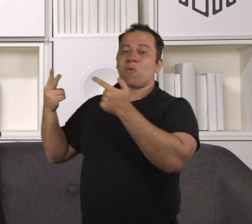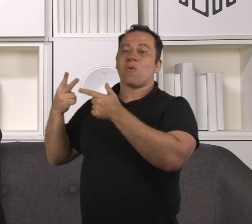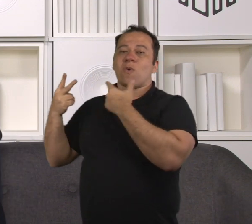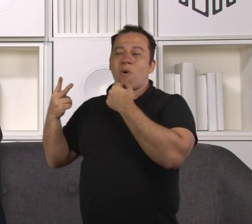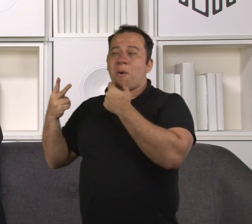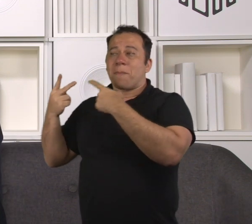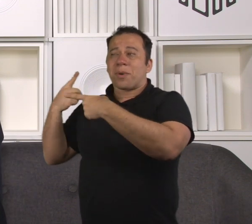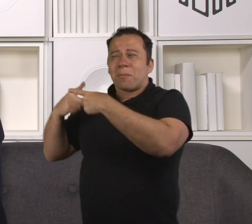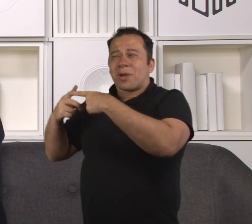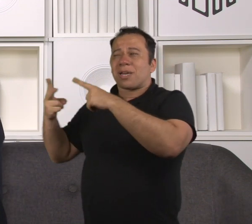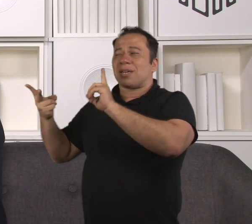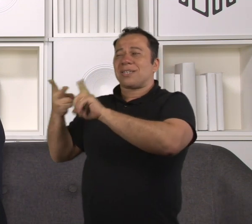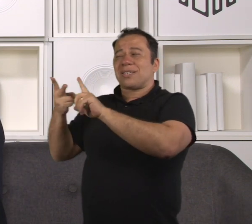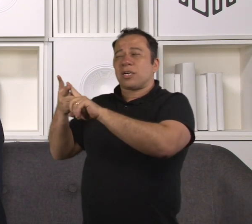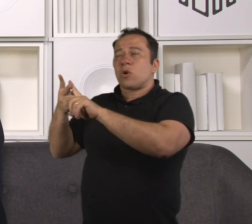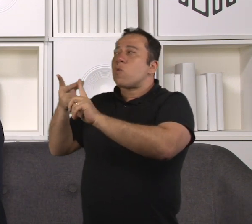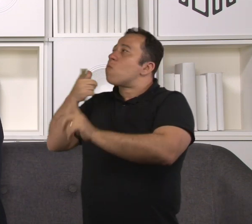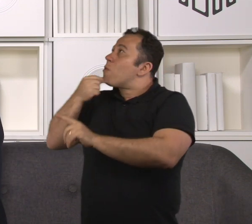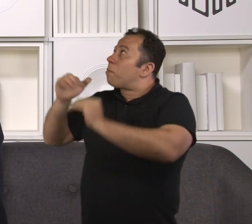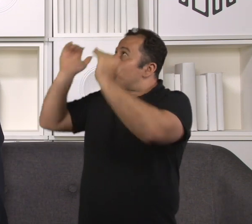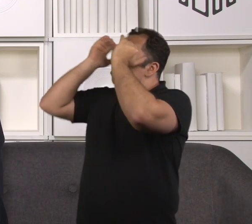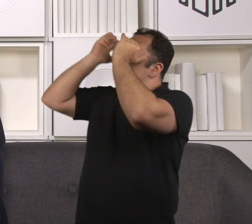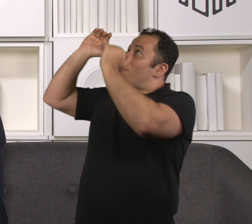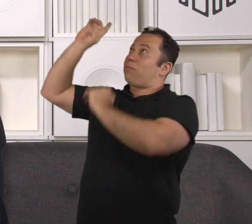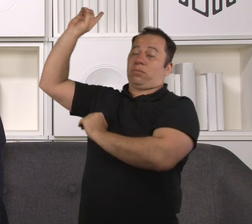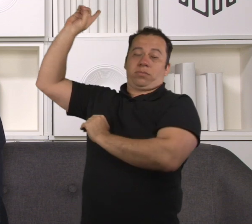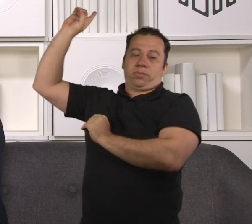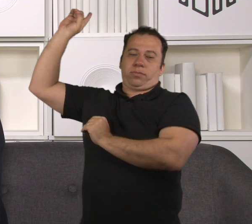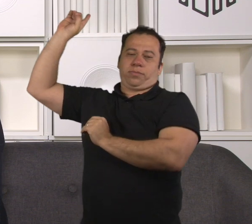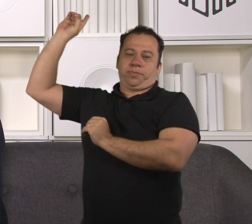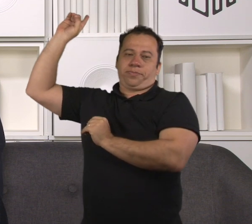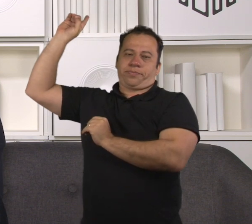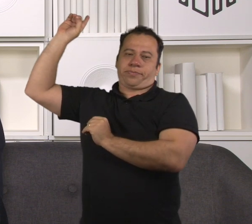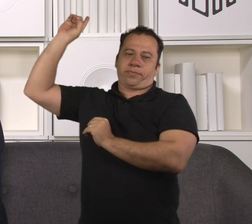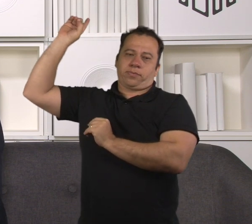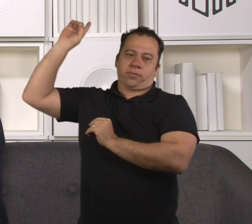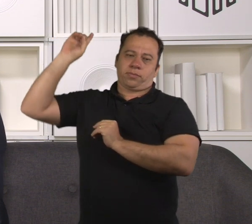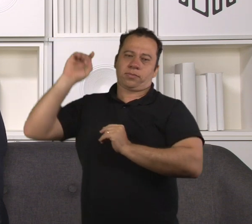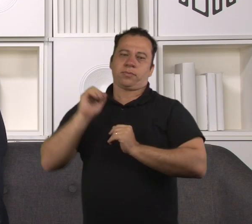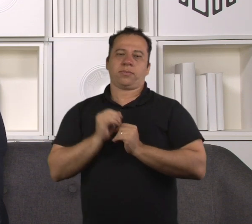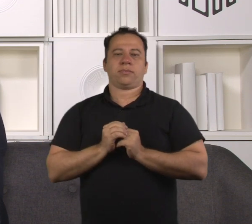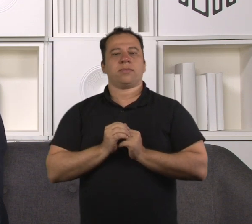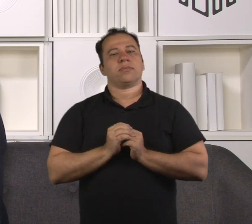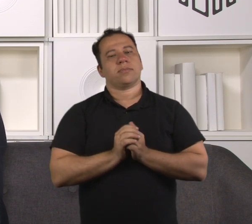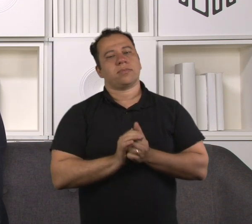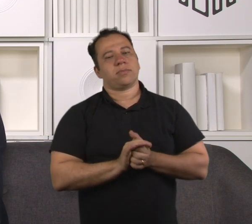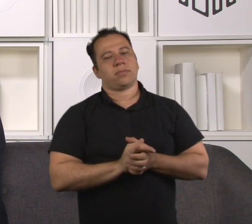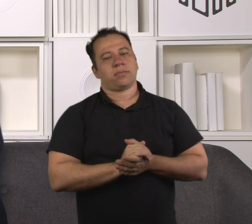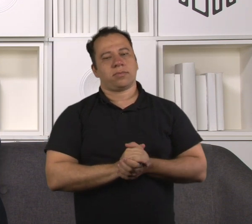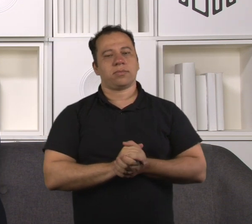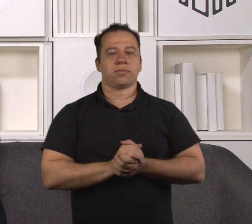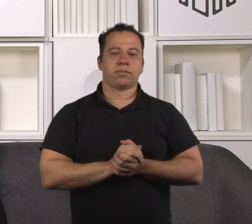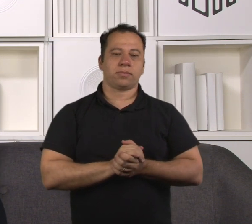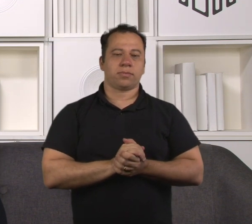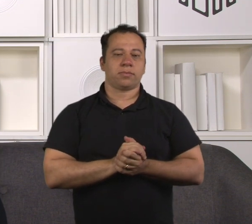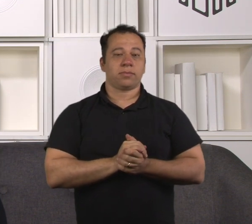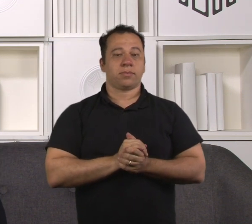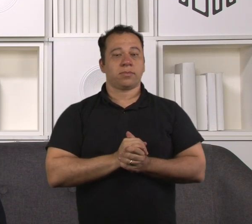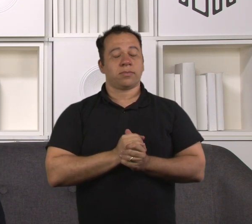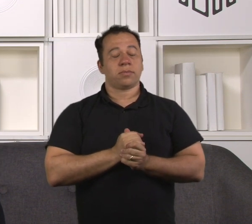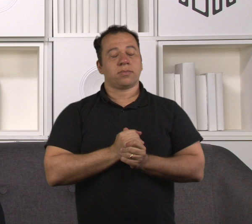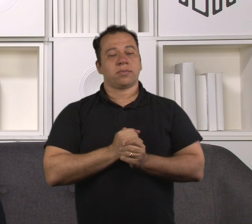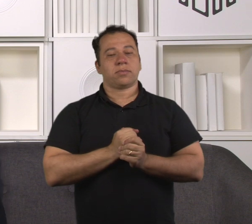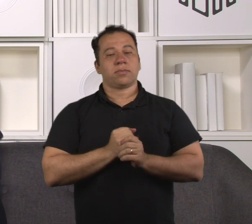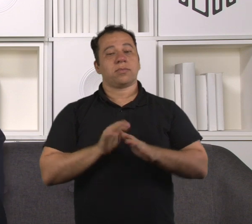Adão. Então, é isso que quer dizer. Então, quando a gente fala de milagres, João fala de